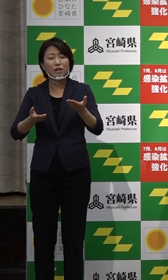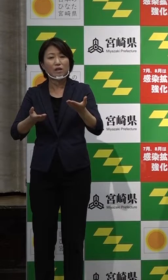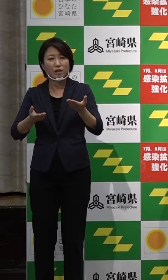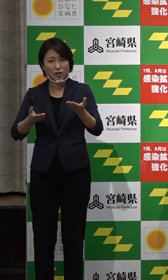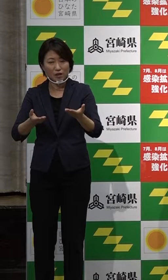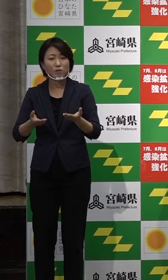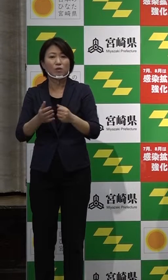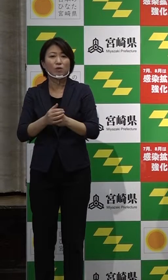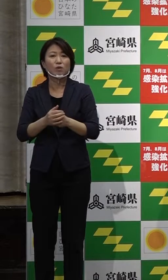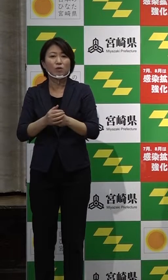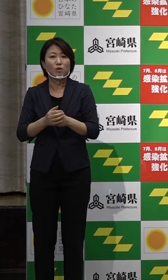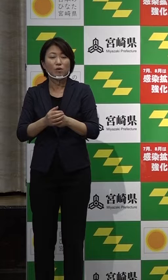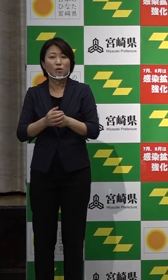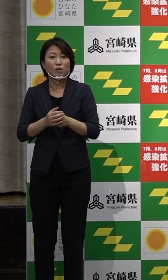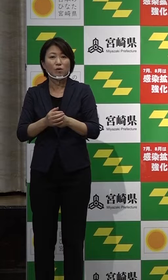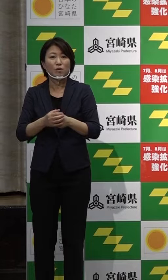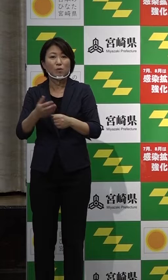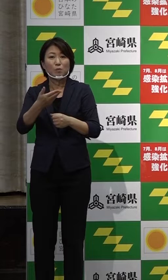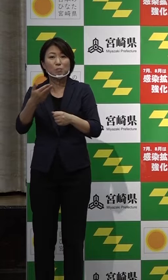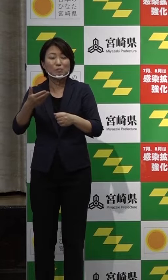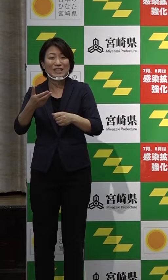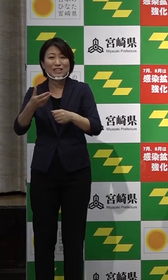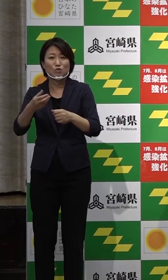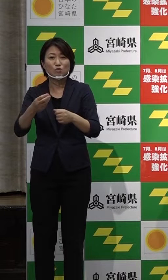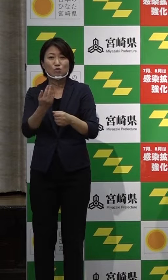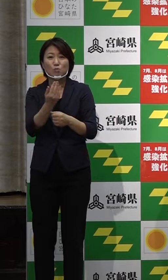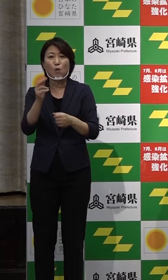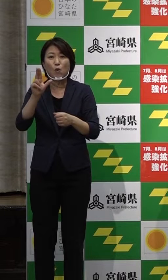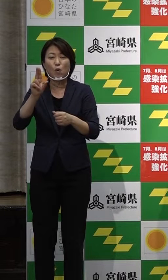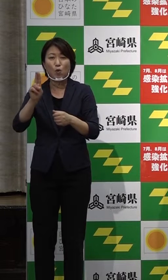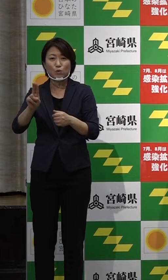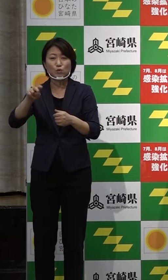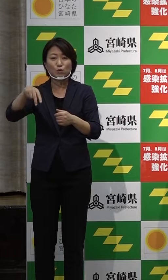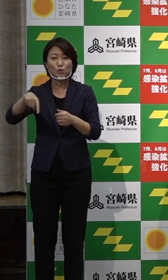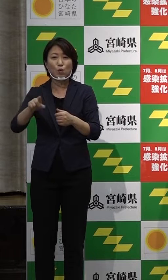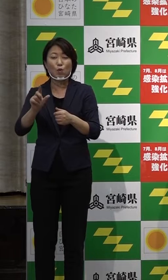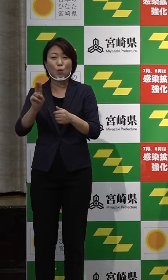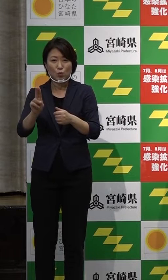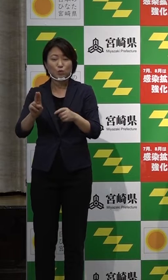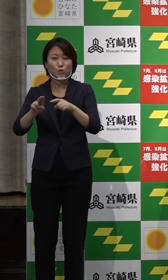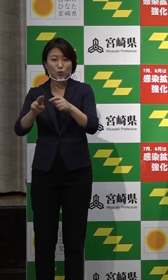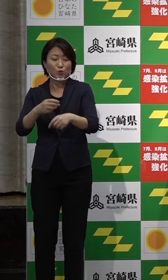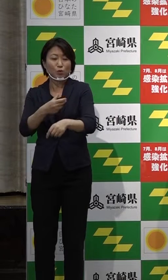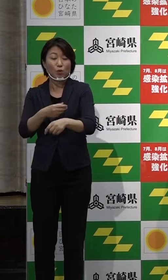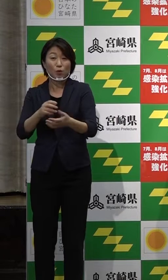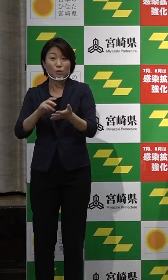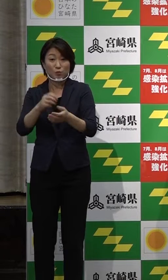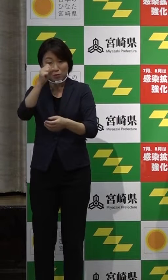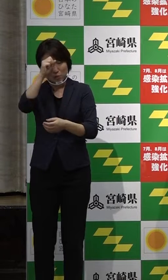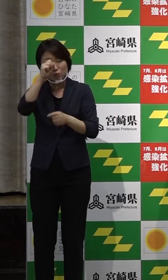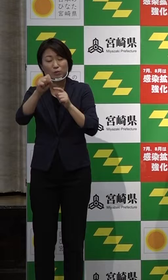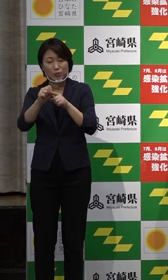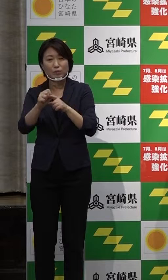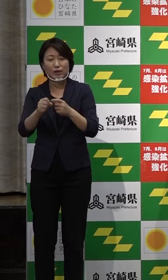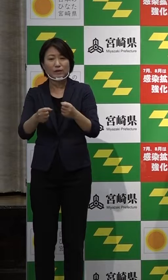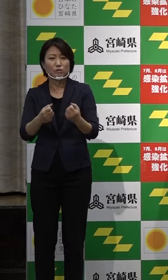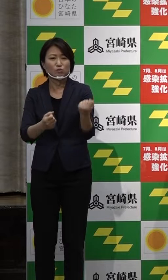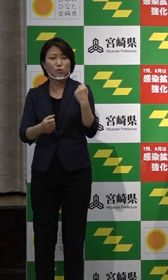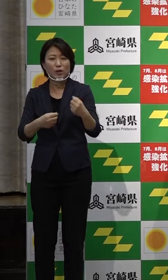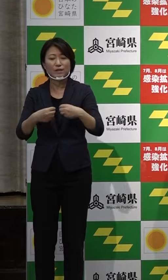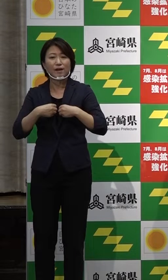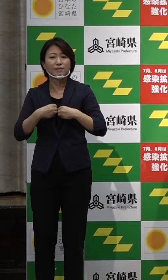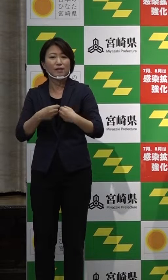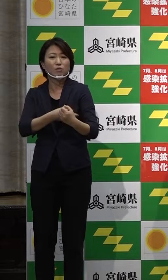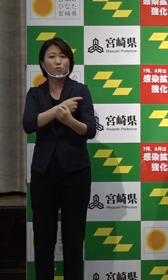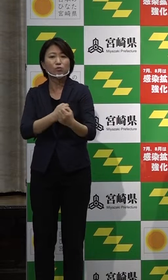じレベル、水疱瘡というのは空気感染でどんどん広まってしまうような大変感染力が強い感染症の中でも